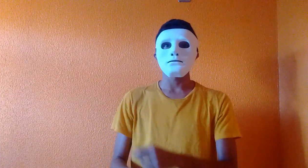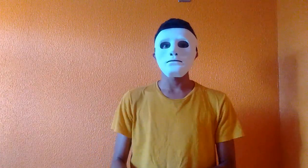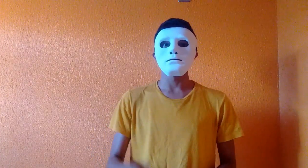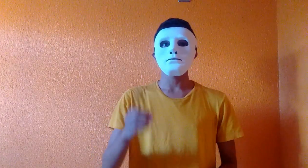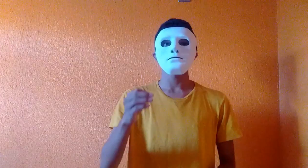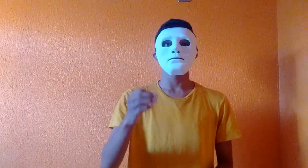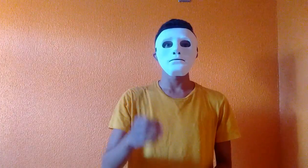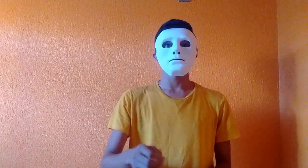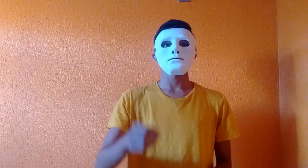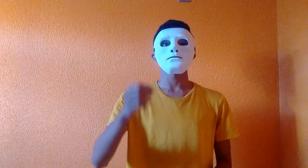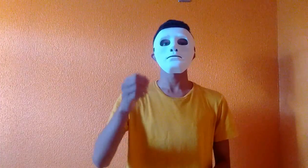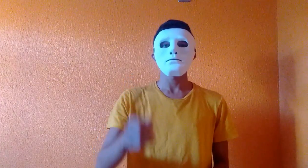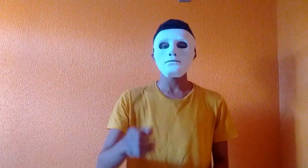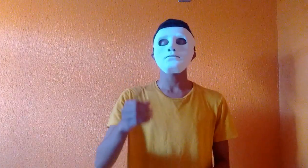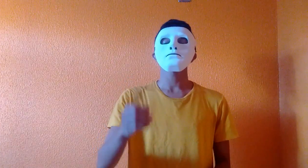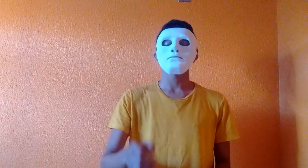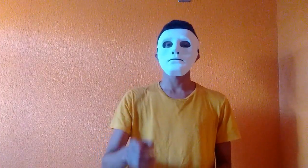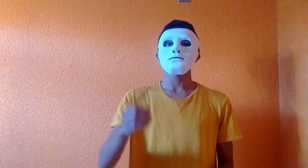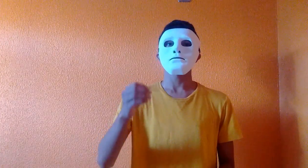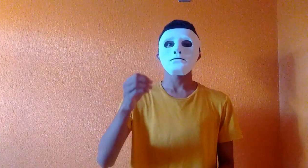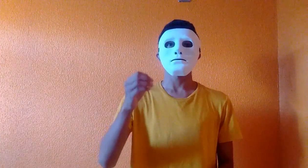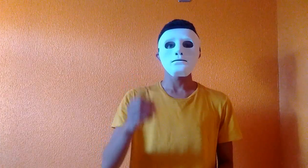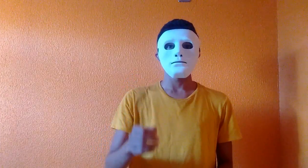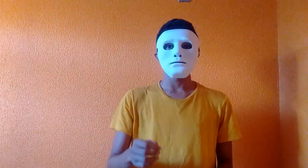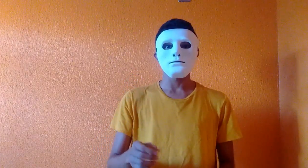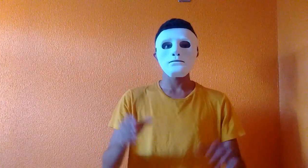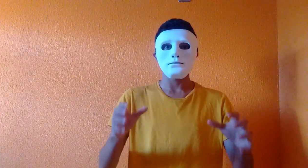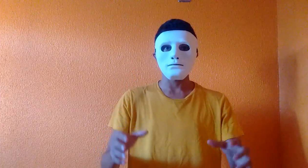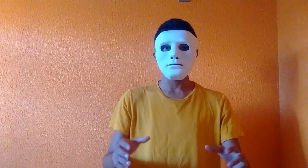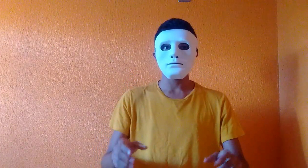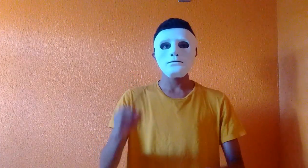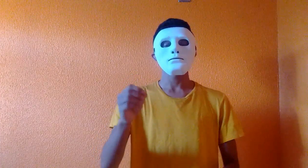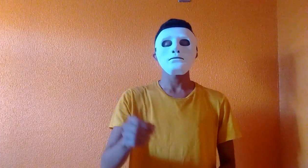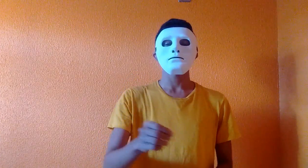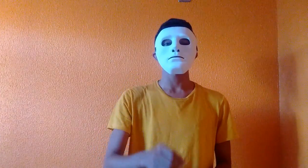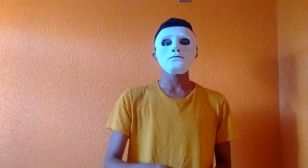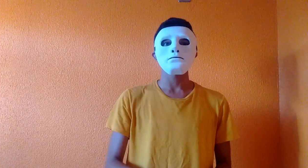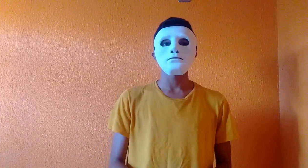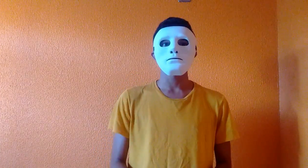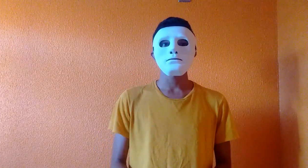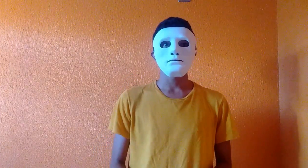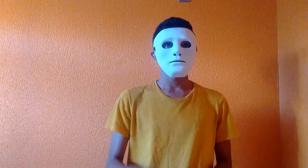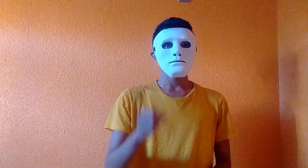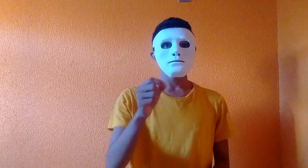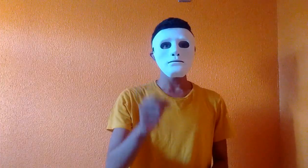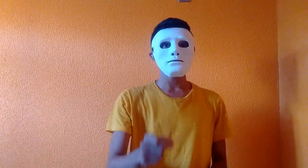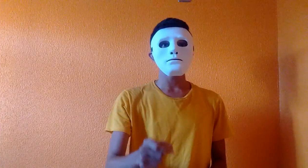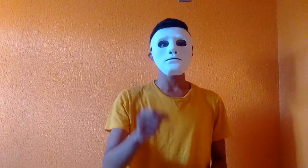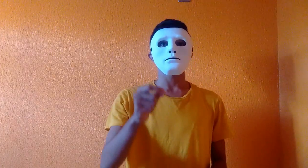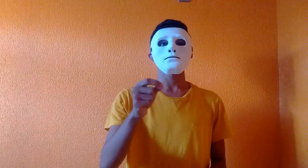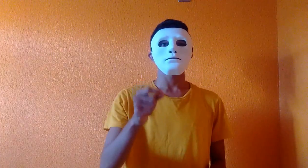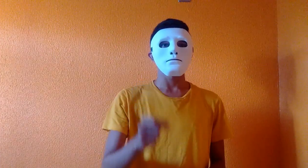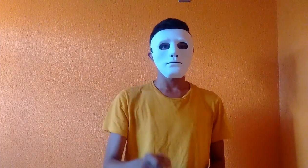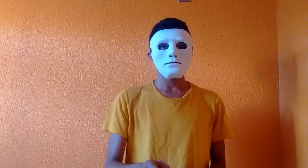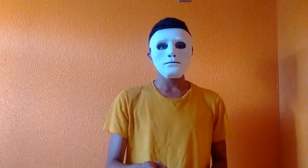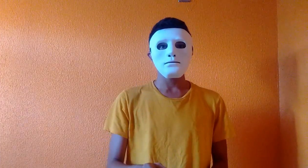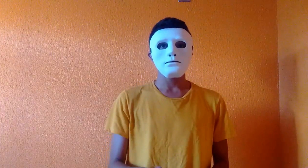análises microbiológicas em 150 alimentos prontos para consumos vendidos em restaurantes e